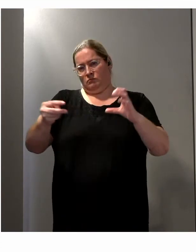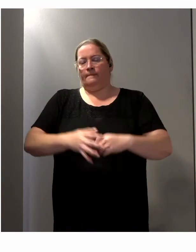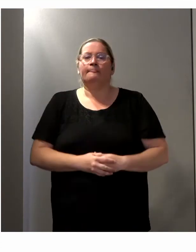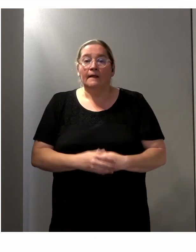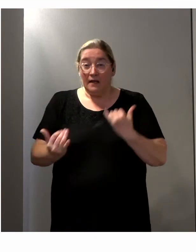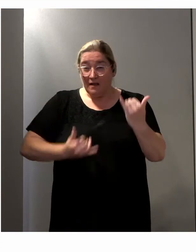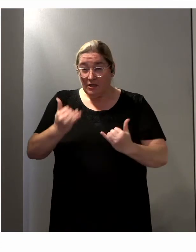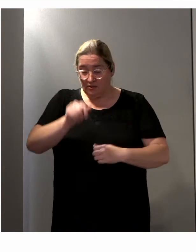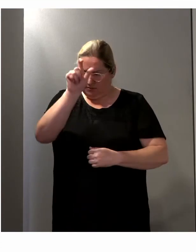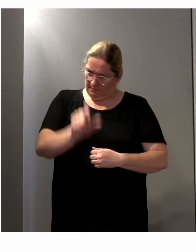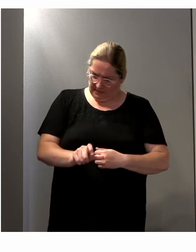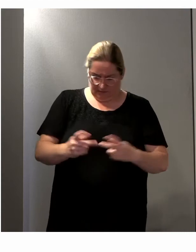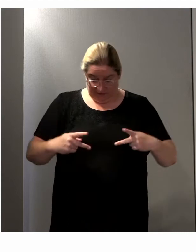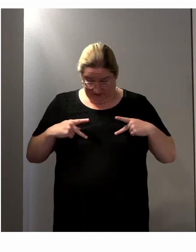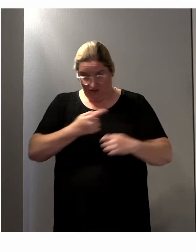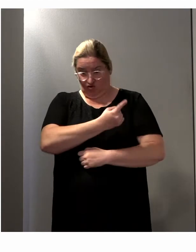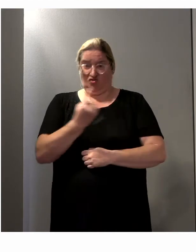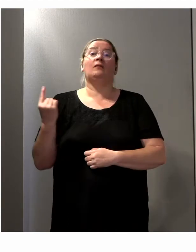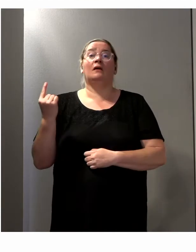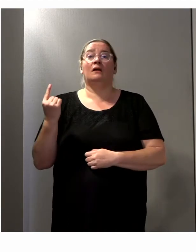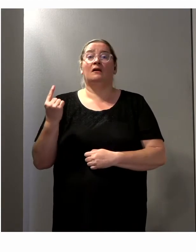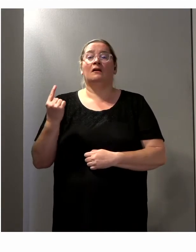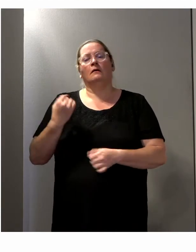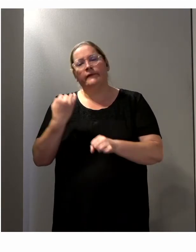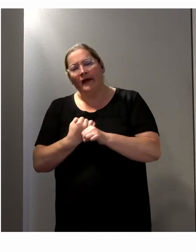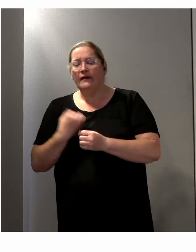seule, sans aucune ressource, et si